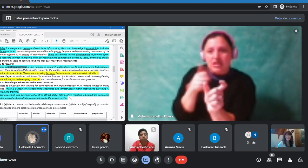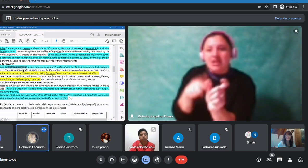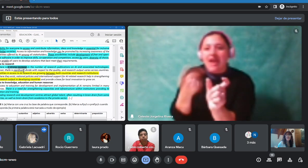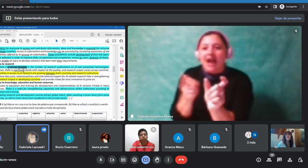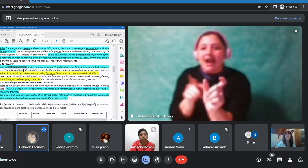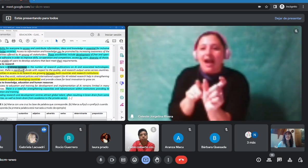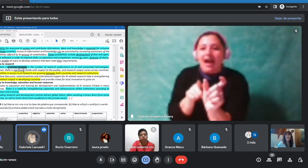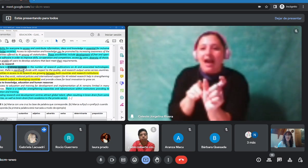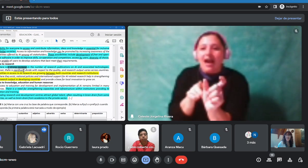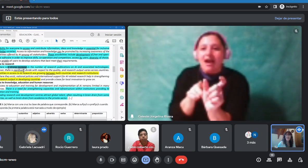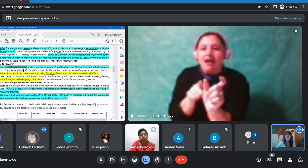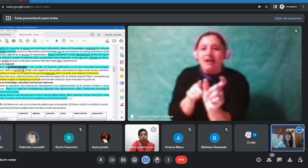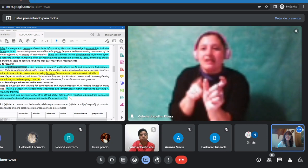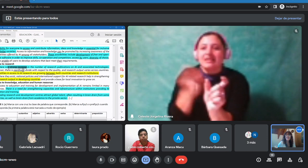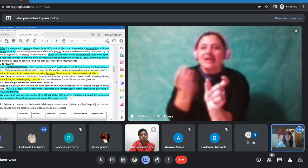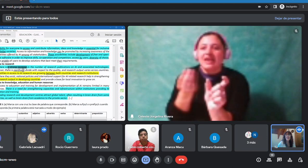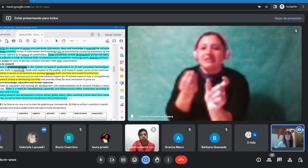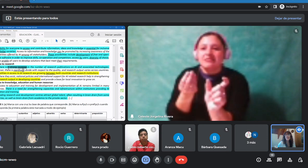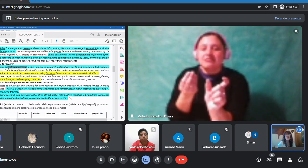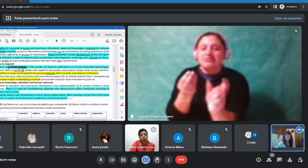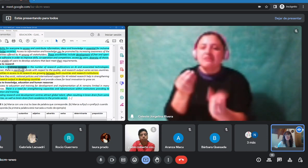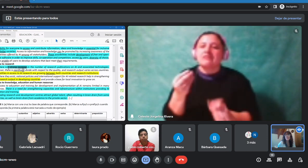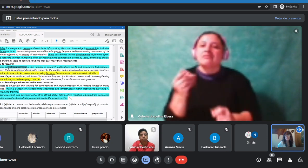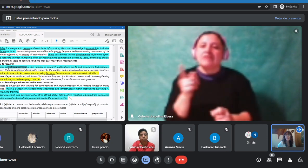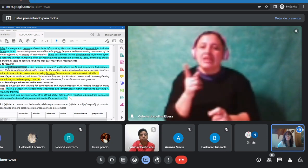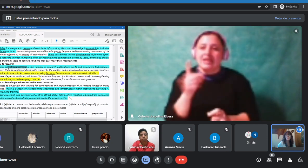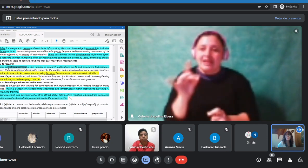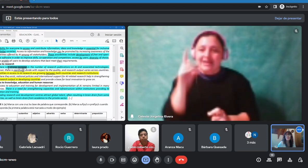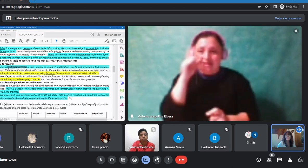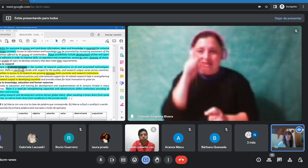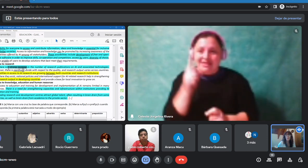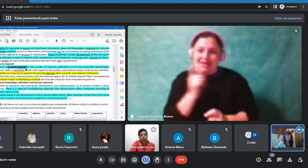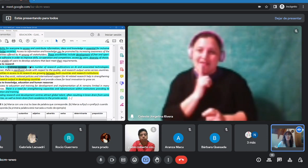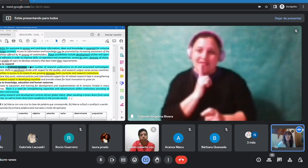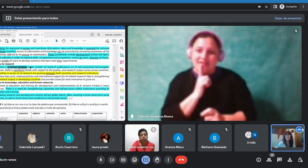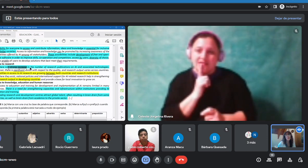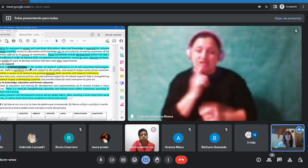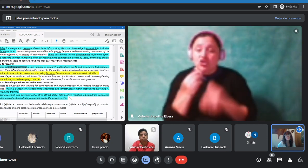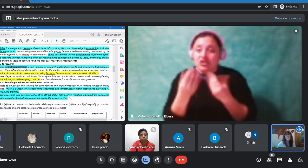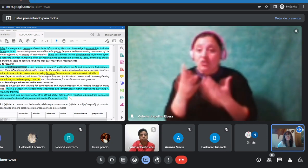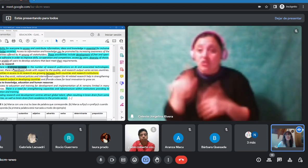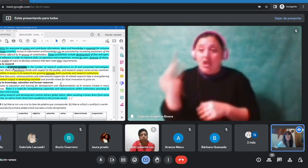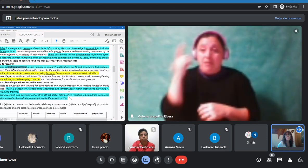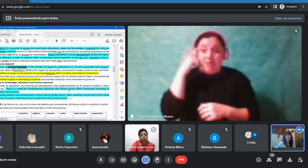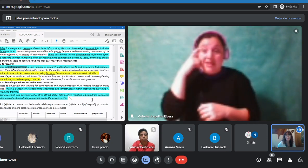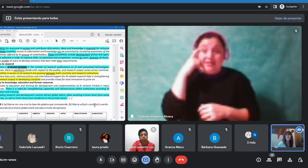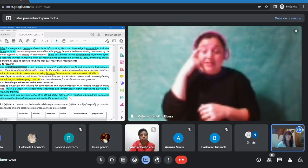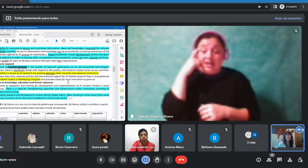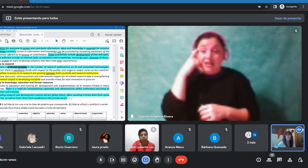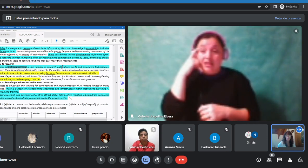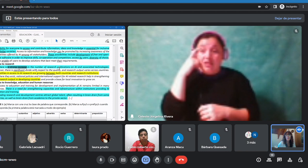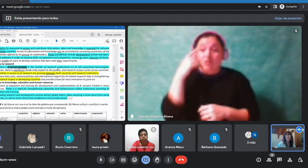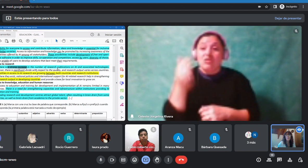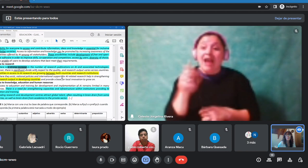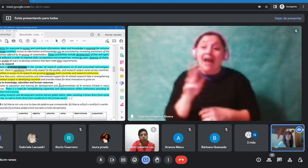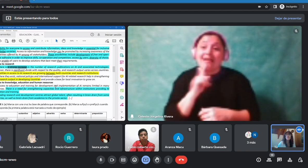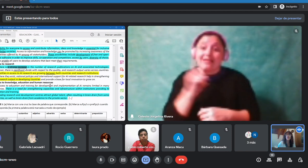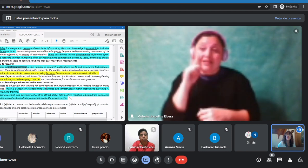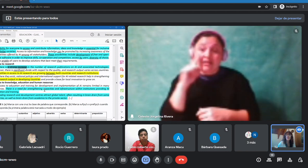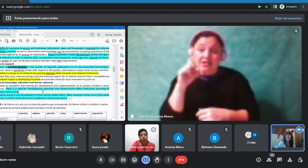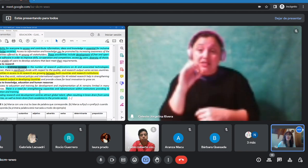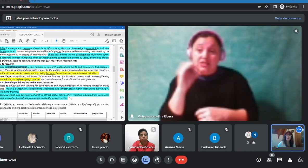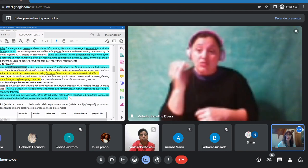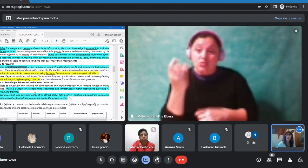Un artículo, un claro. Determinante. Y si hay un artículo, tiene que haber un sustantivo. Strong es un adjetivo. ¿Cuál es el sustantivo? Después viene la